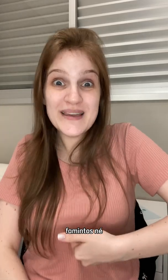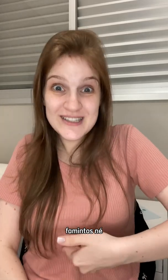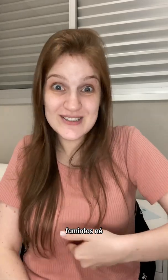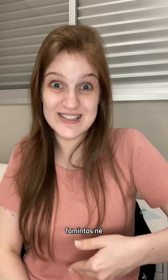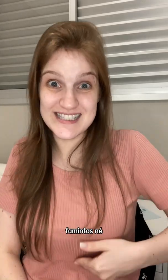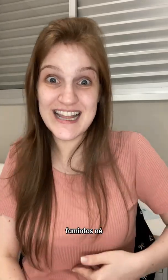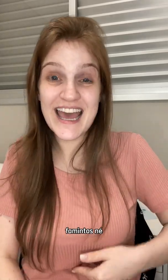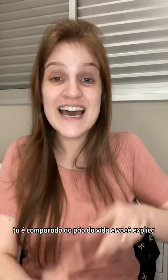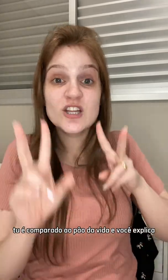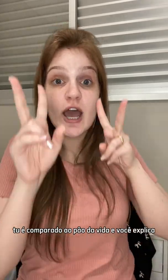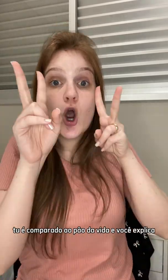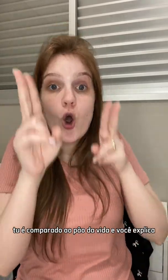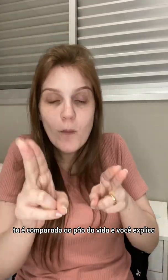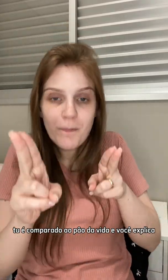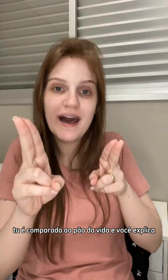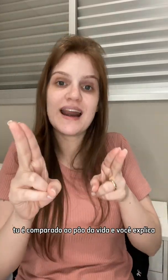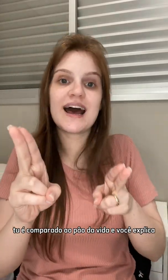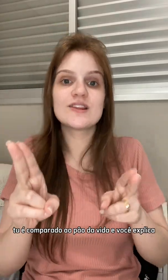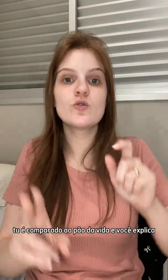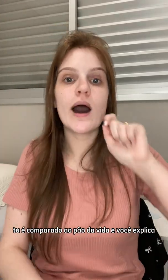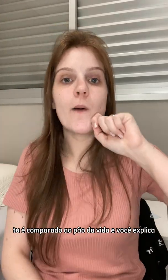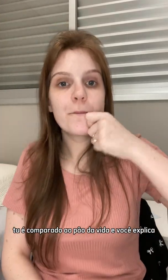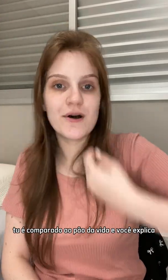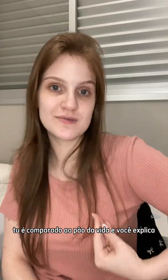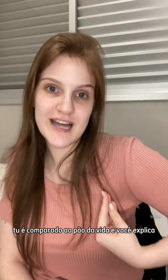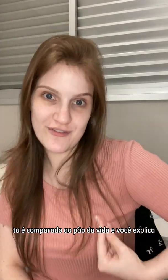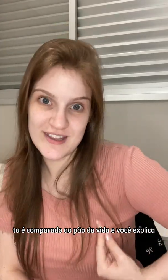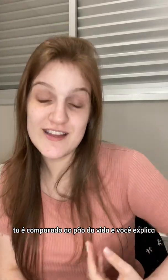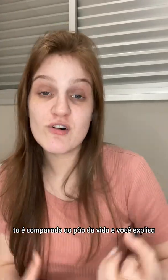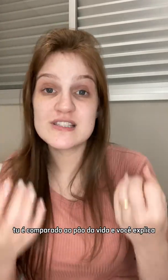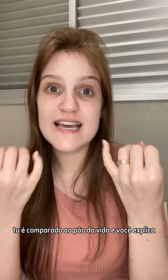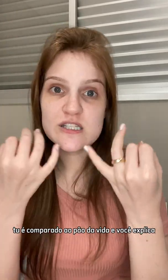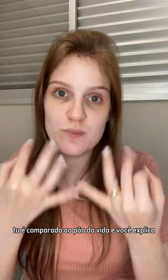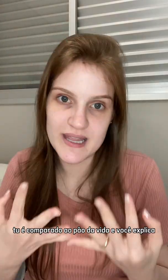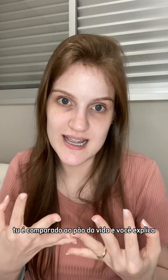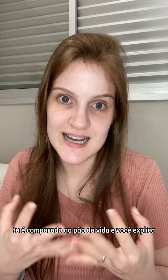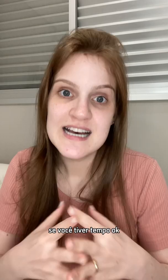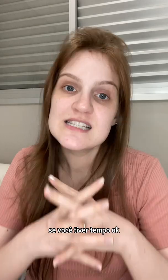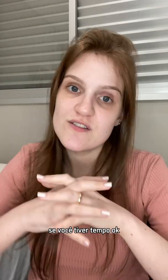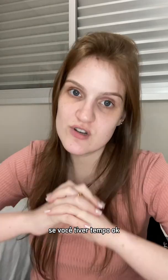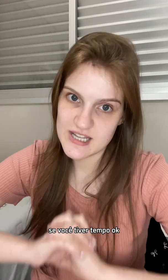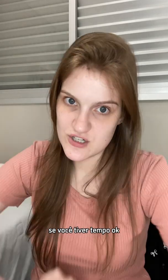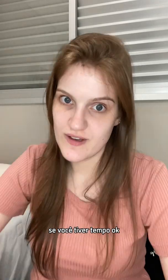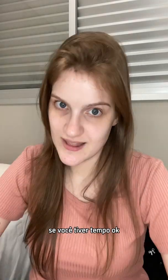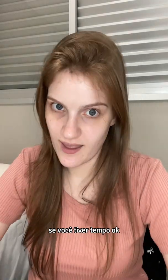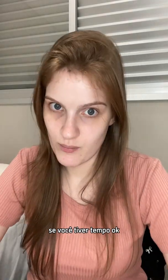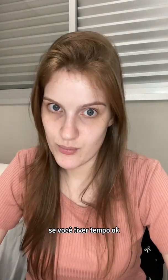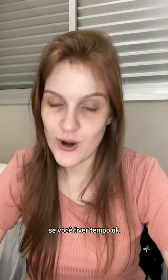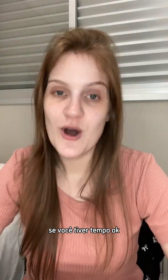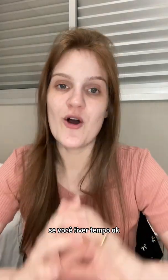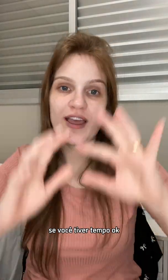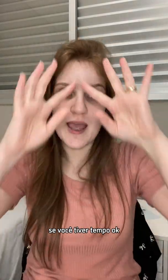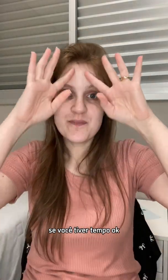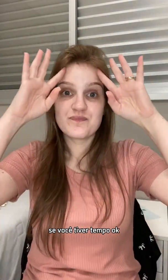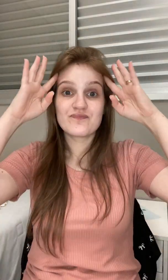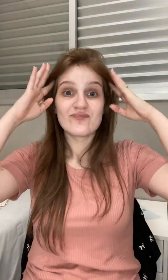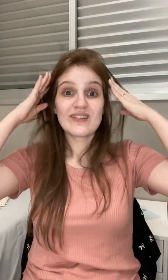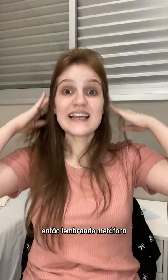famintos, né? Então é comparado ao pão da vida e você explica, se você tiver tempo, ok?